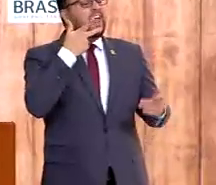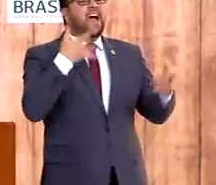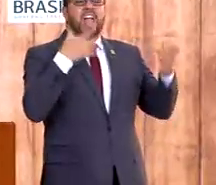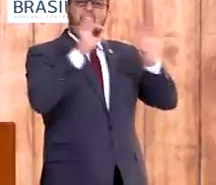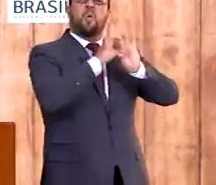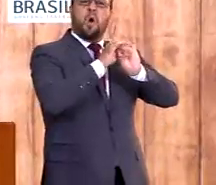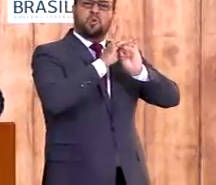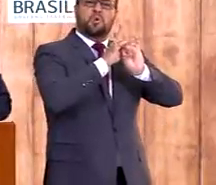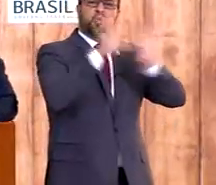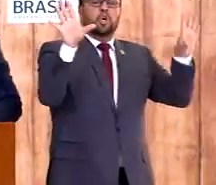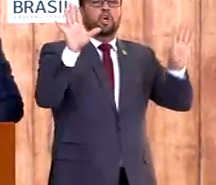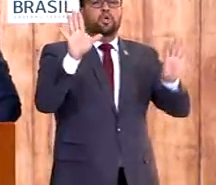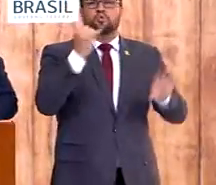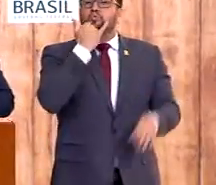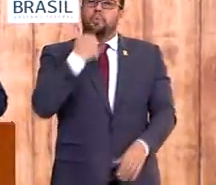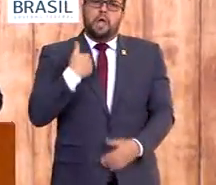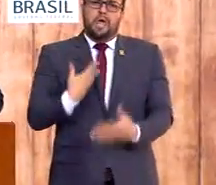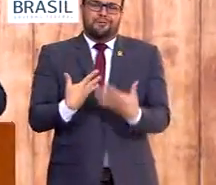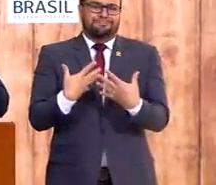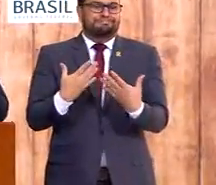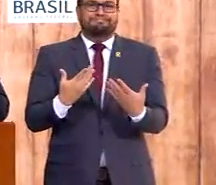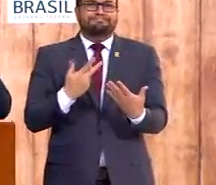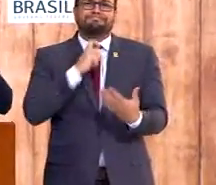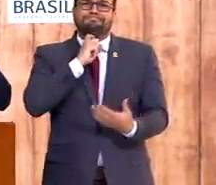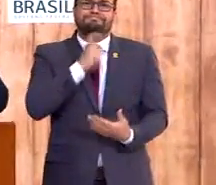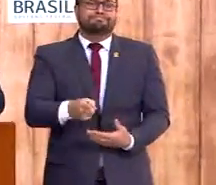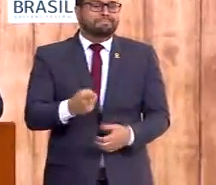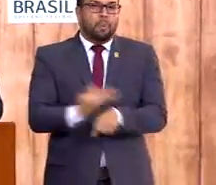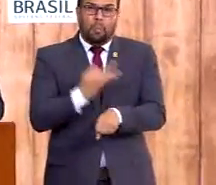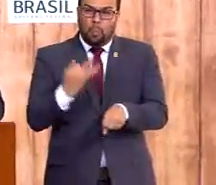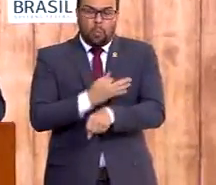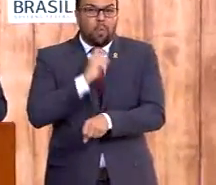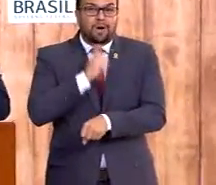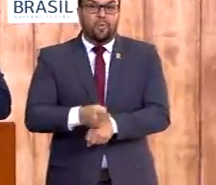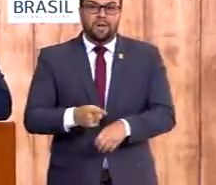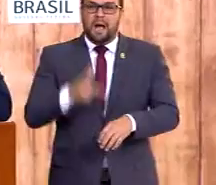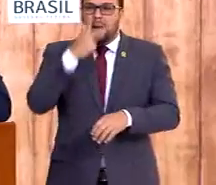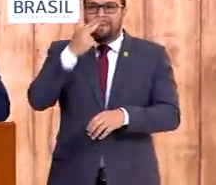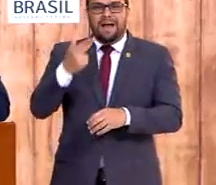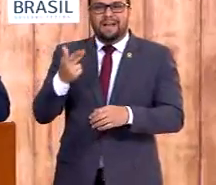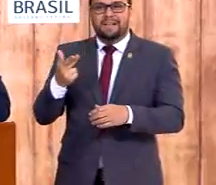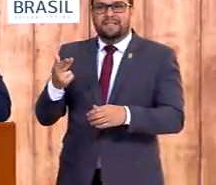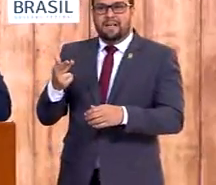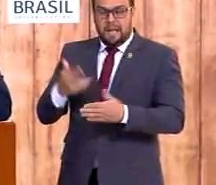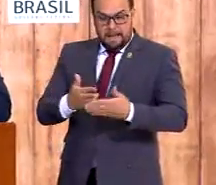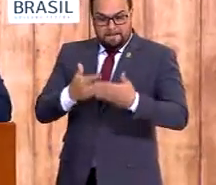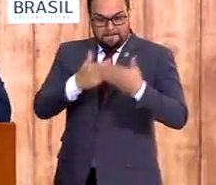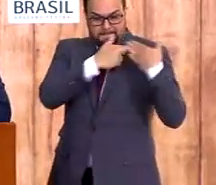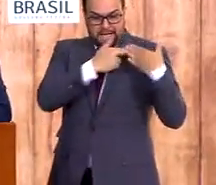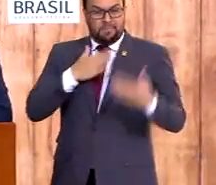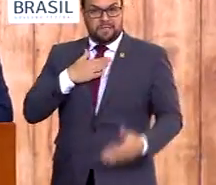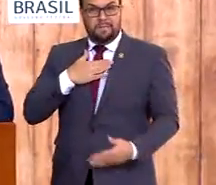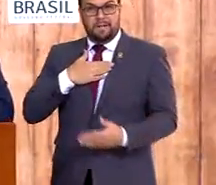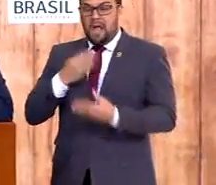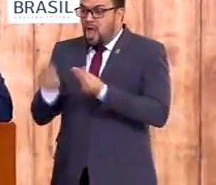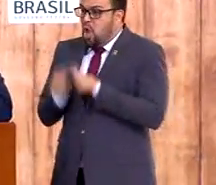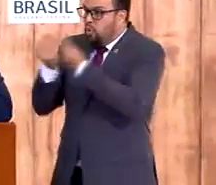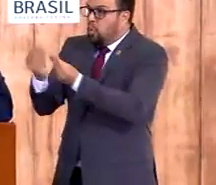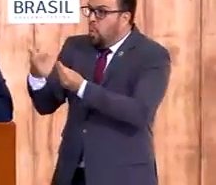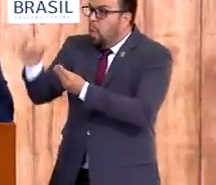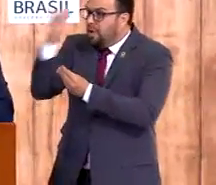suporto Essa frase me desculpem é uma frase que transfere para outra pessoa as minhas responsabilidades sobre o meu